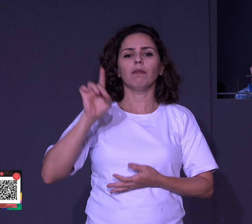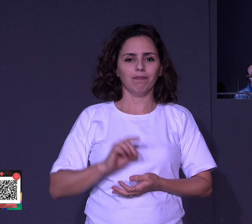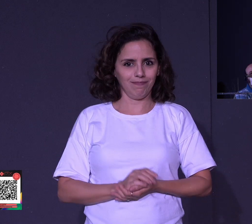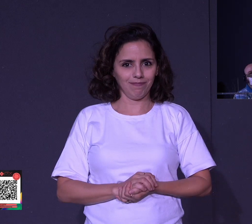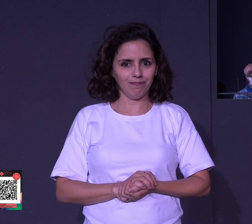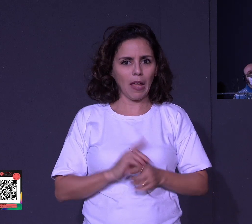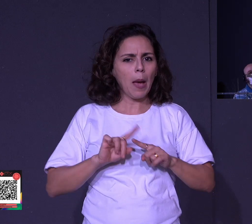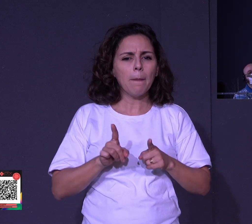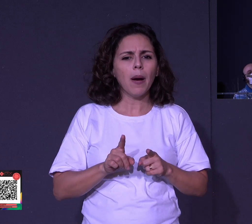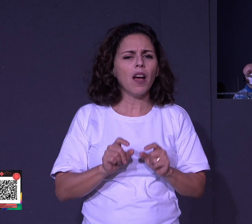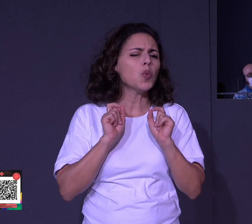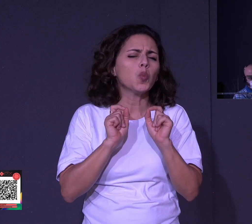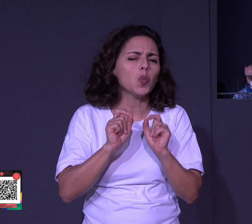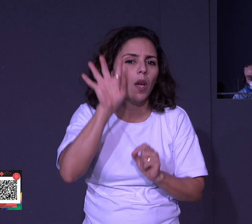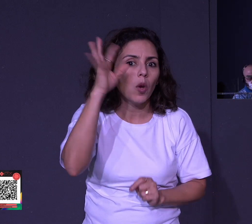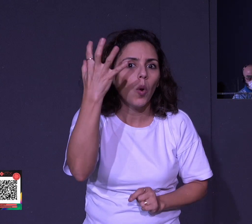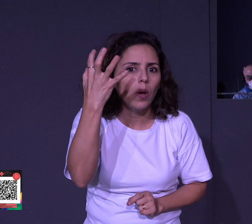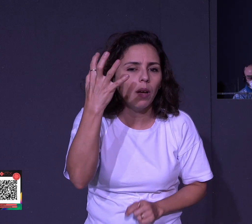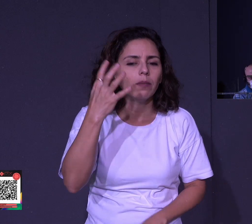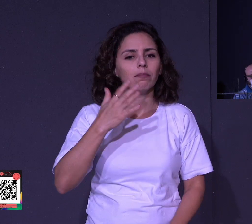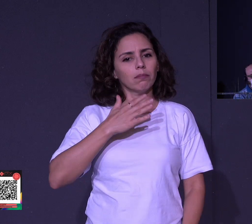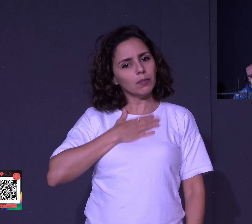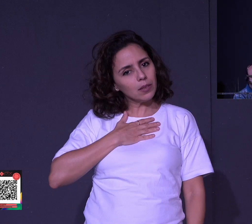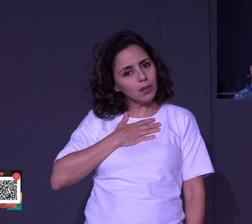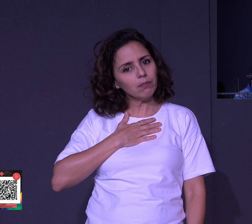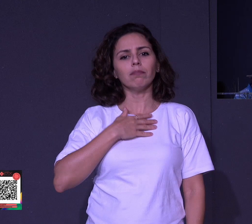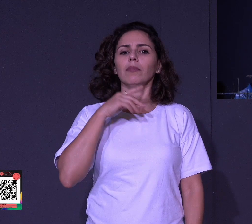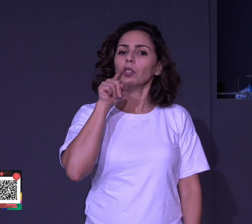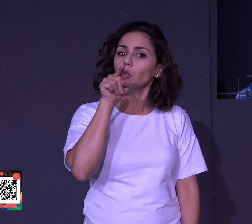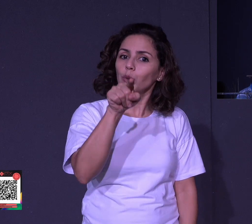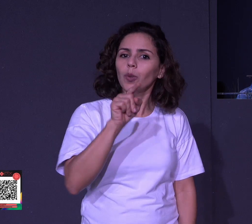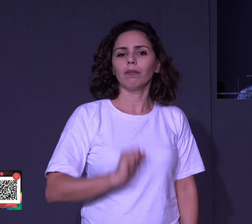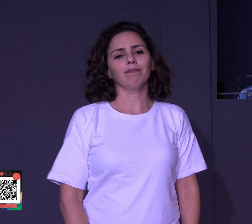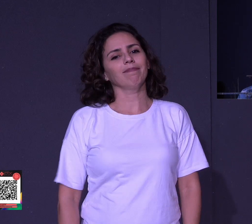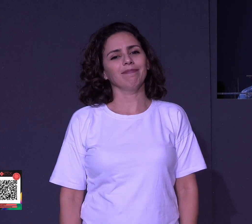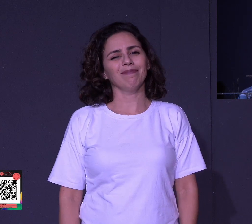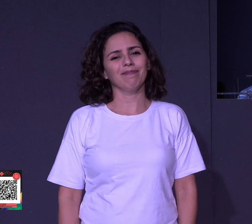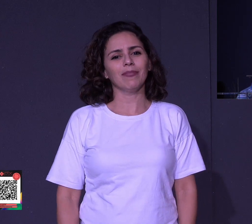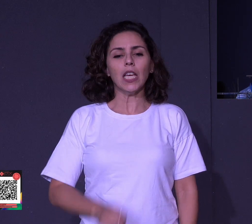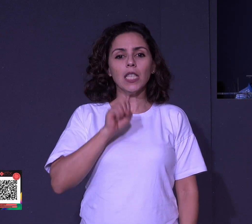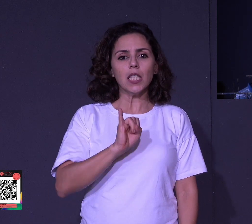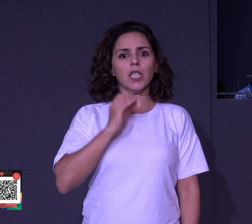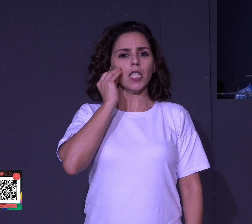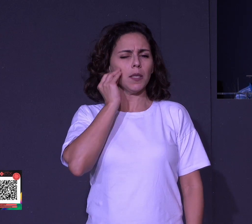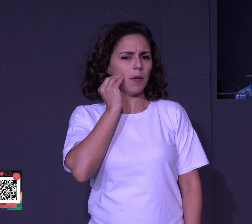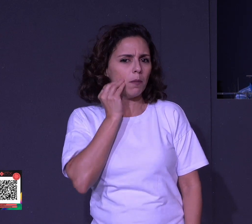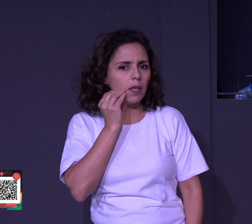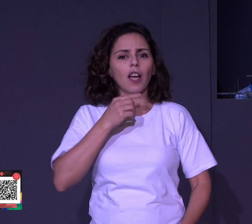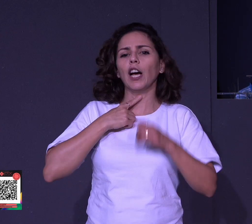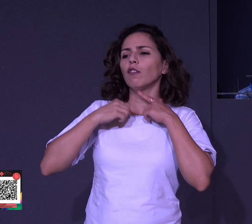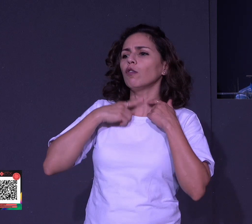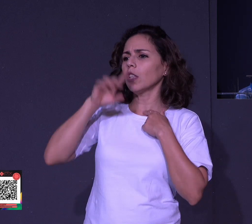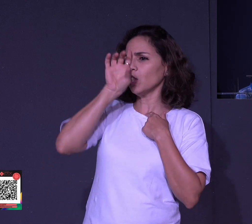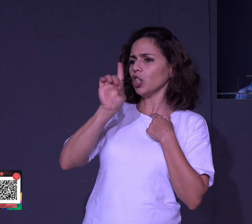sua. Se pegamos a forma desse mundo ou não. Se vamos experimentar a vontade de Deus